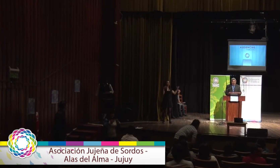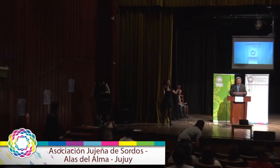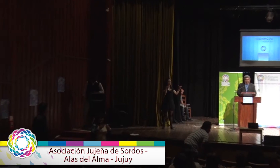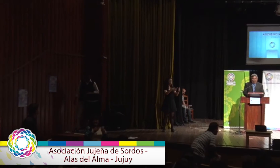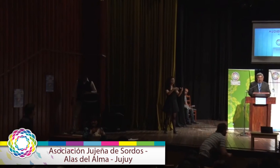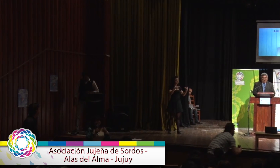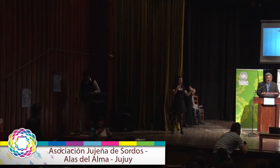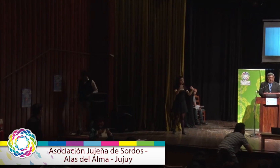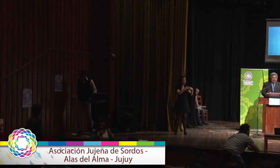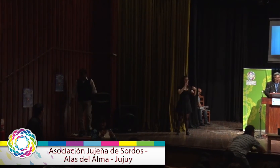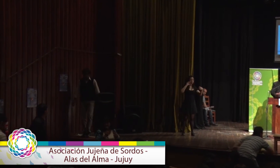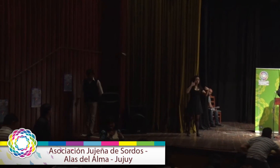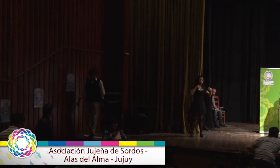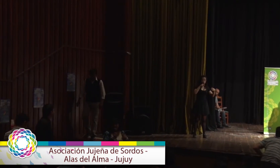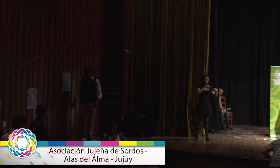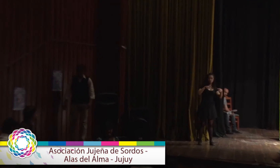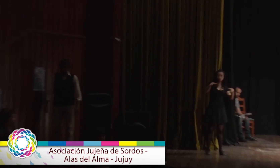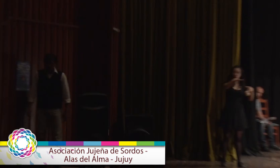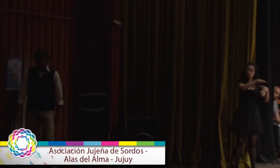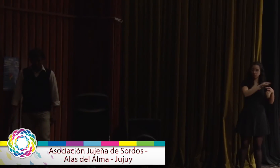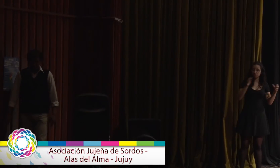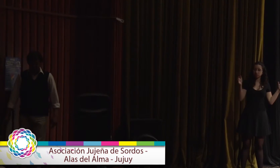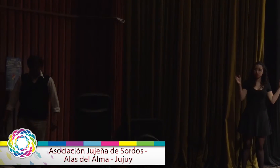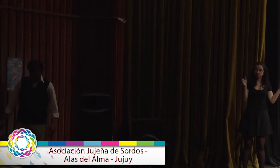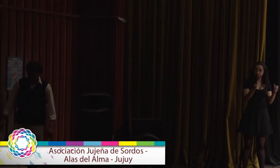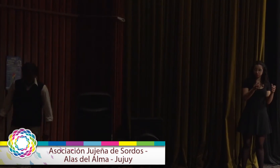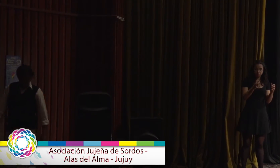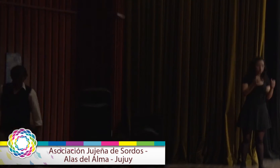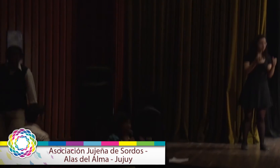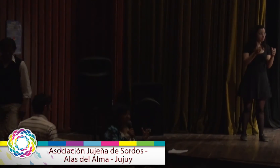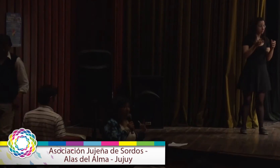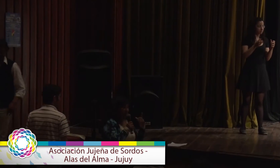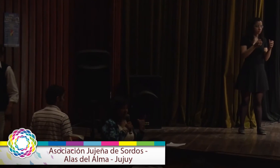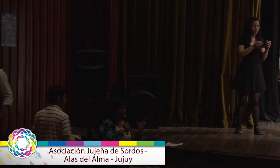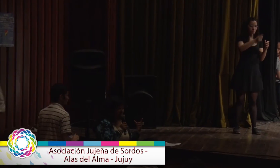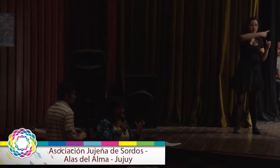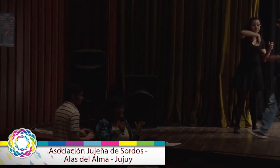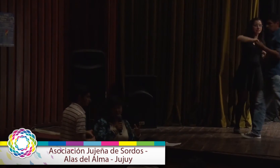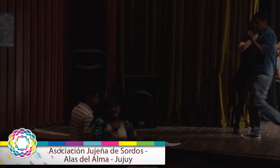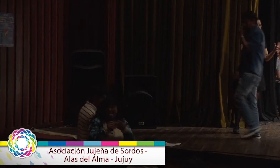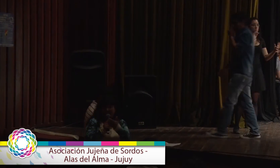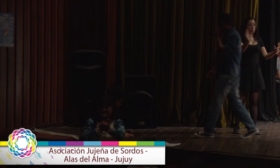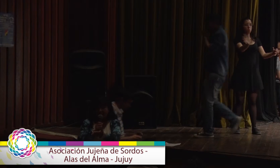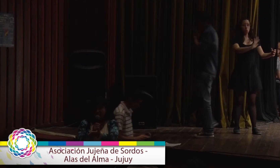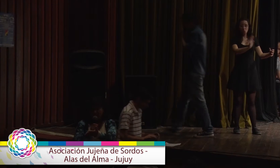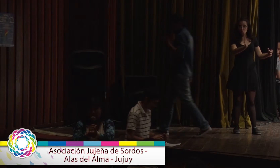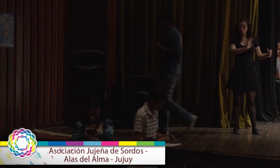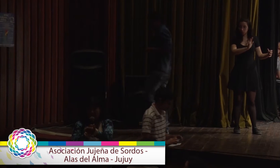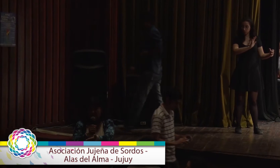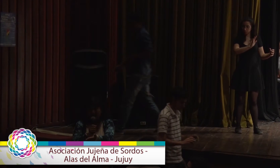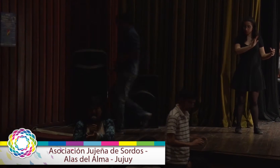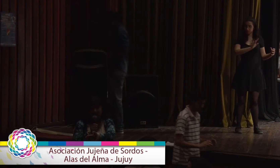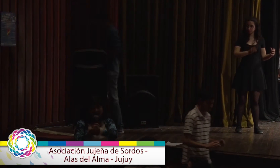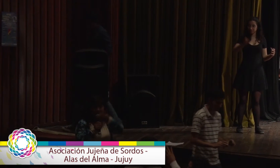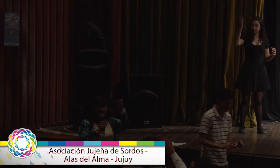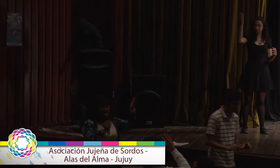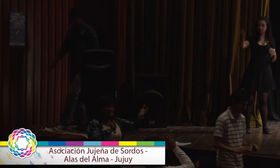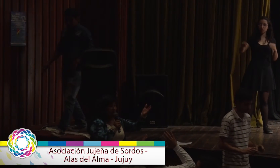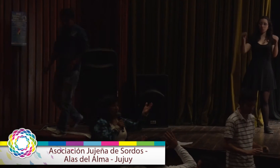ninguna comunidad minoritaria aceptaría que otra persona hable de ellos sin conocerlos. Acá está la compañera, el compañero de Humahuaca